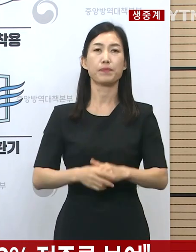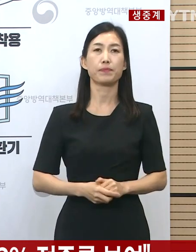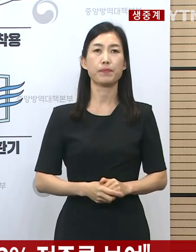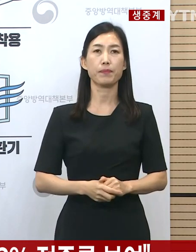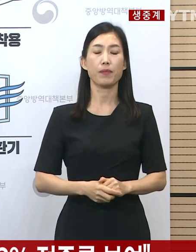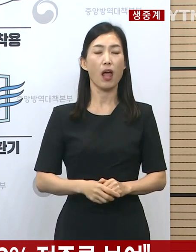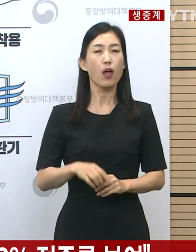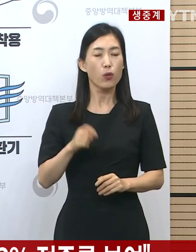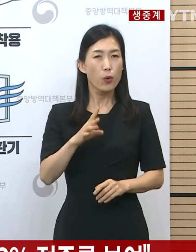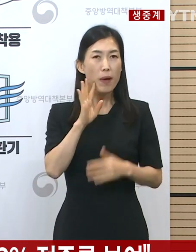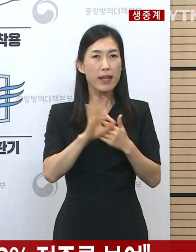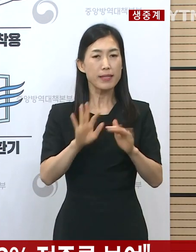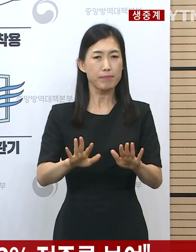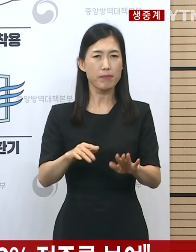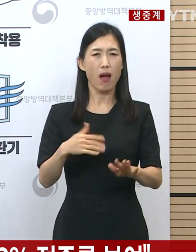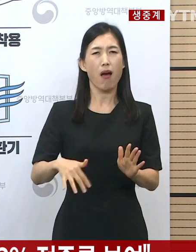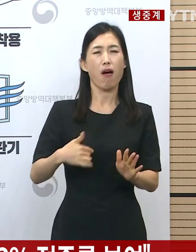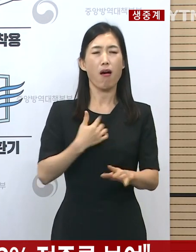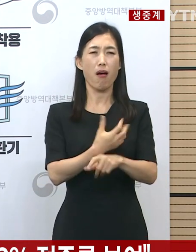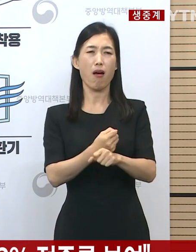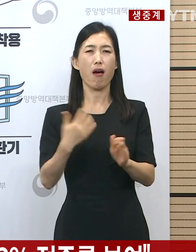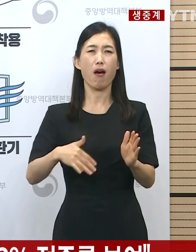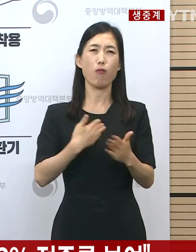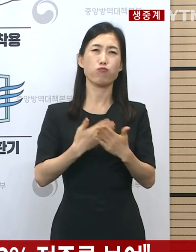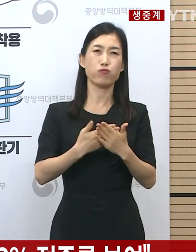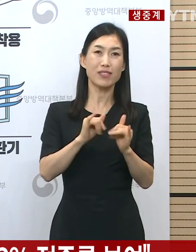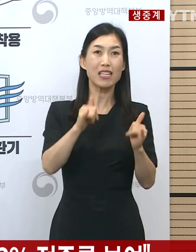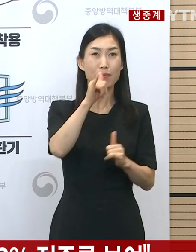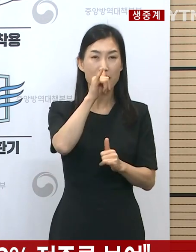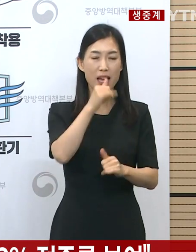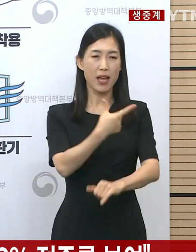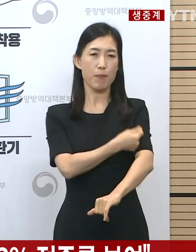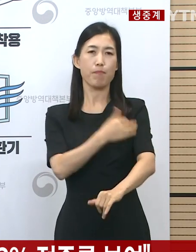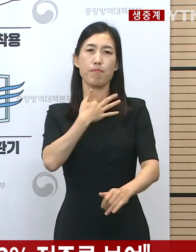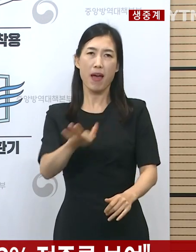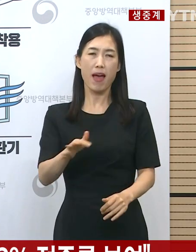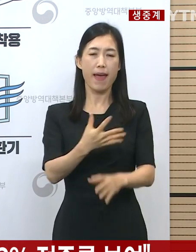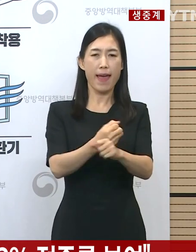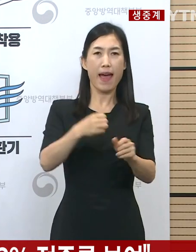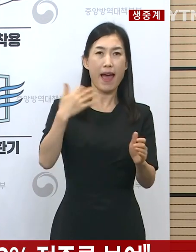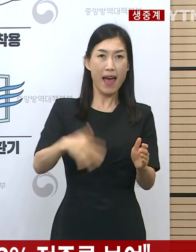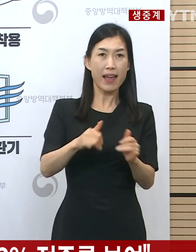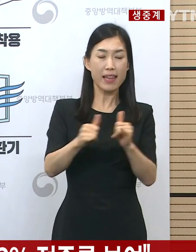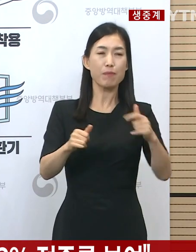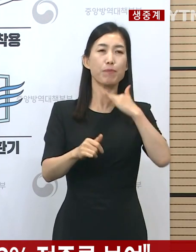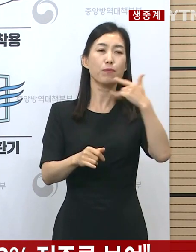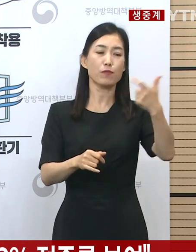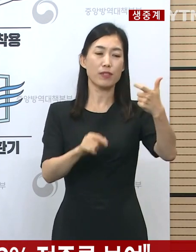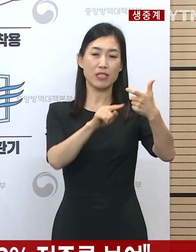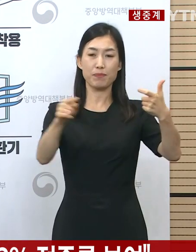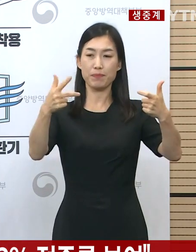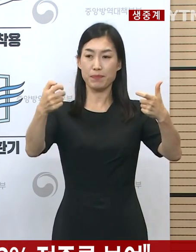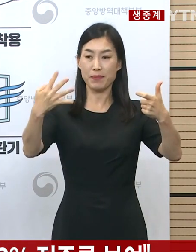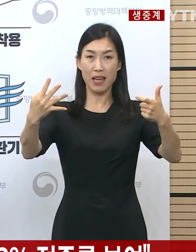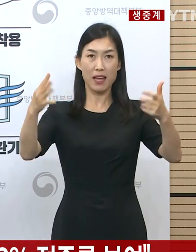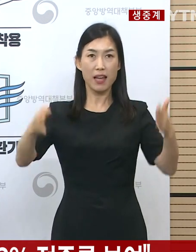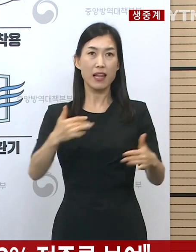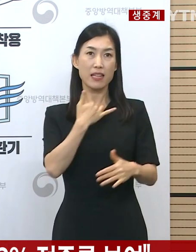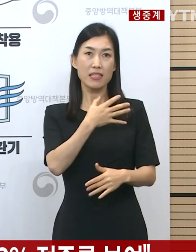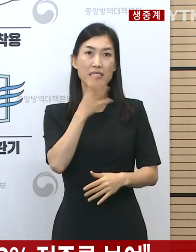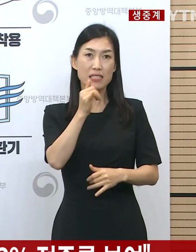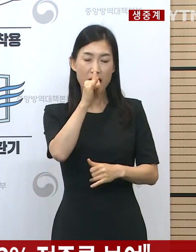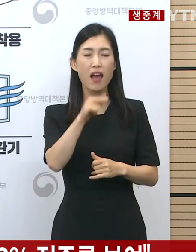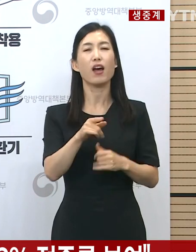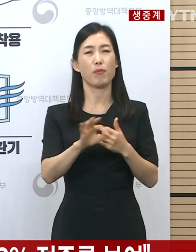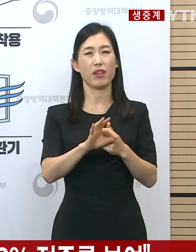또한 아직까지 예약을 하지 않으셨거나 접종을 받으시지 않으신 60에서 74세의 연령층은